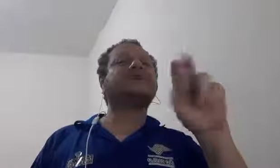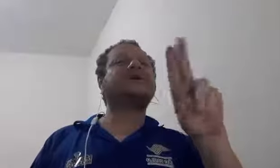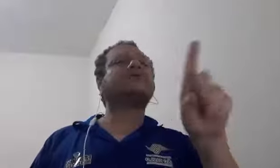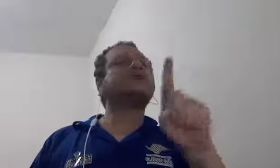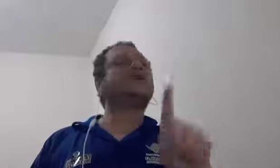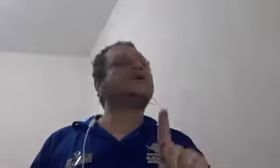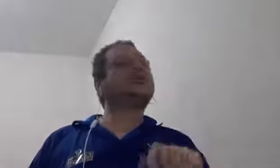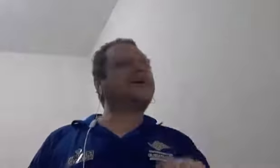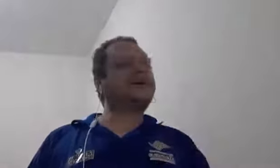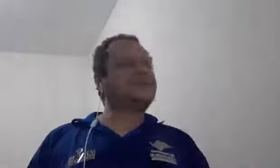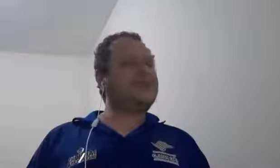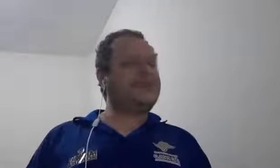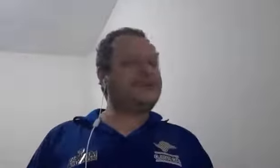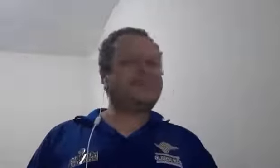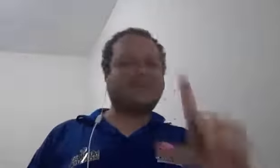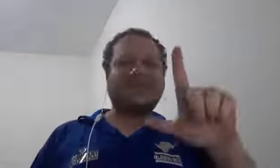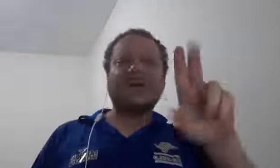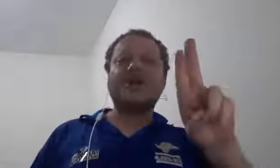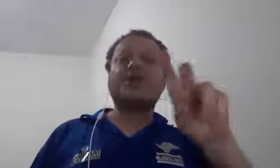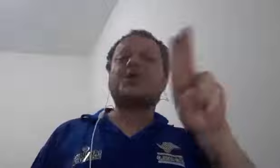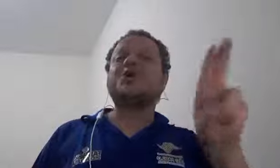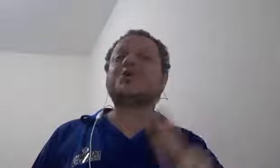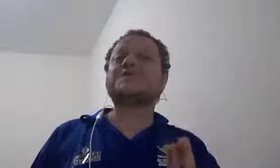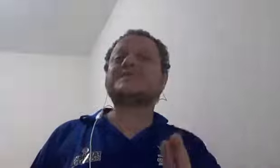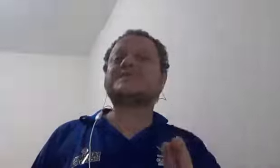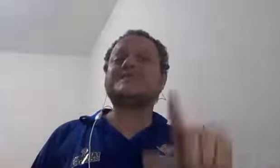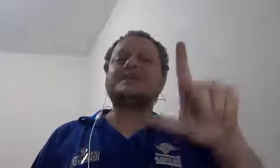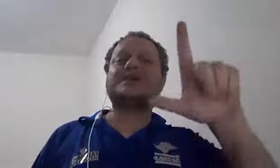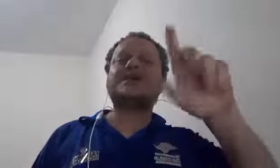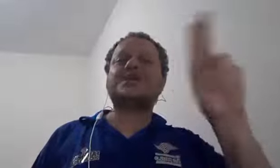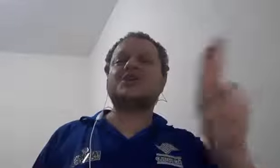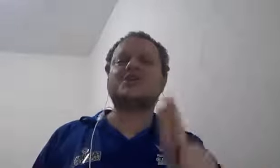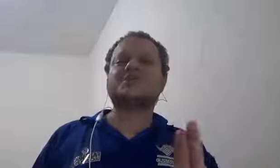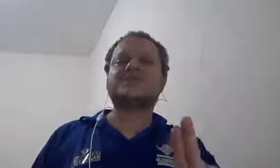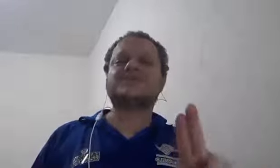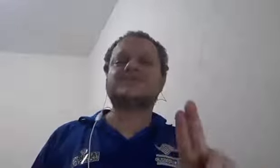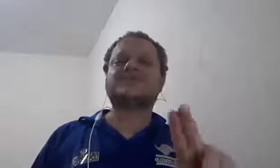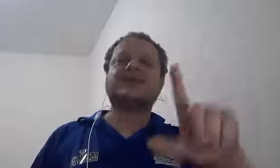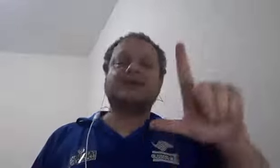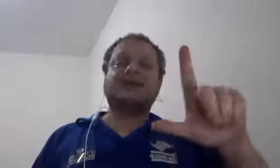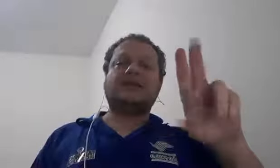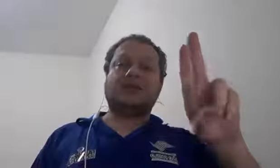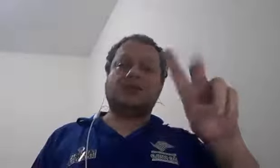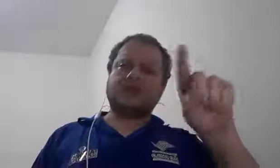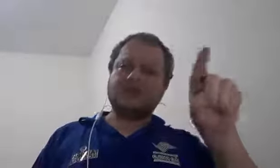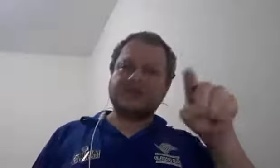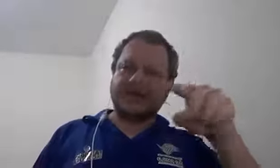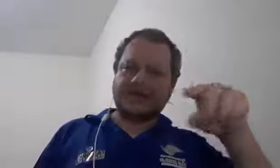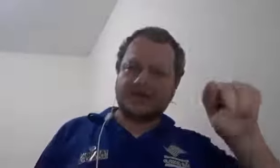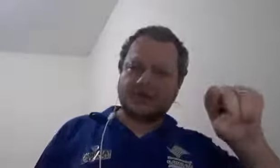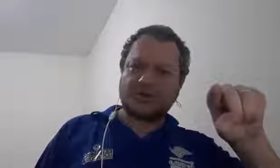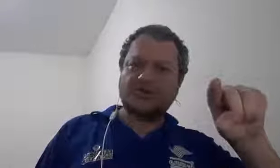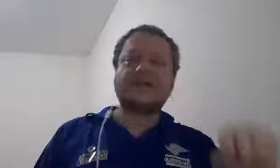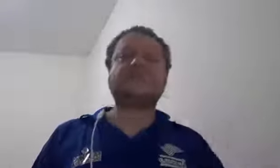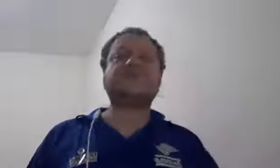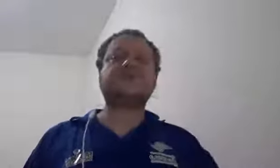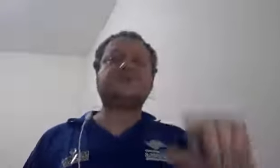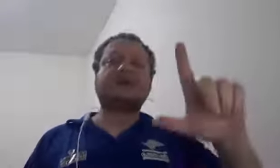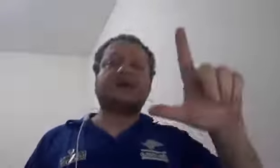é Luz. Olha eu já errando aqui. Luz. Luz. Luz, a datilologia, e o sinal